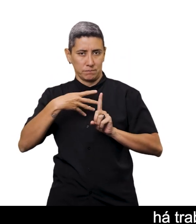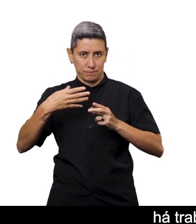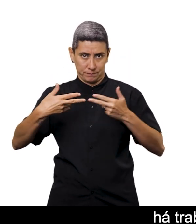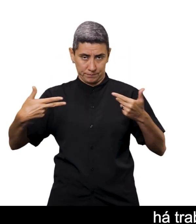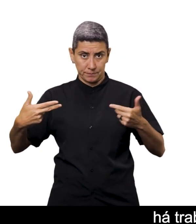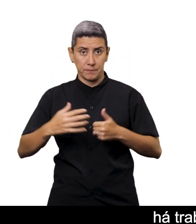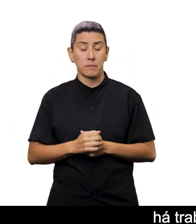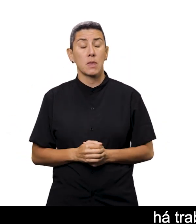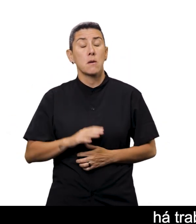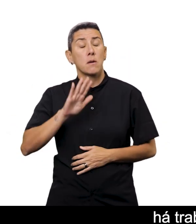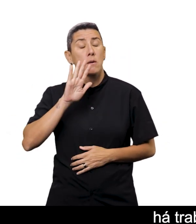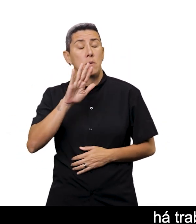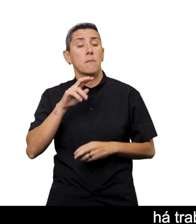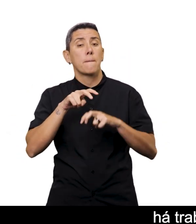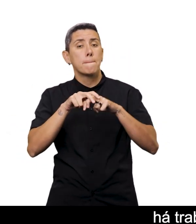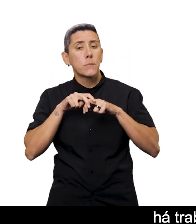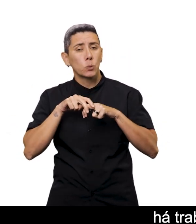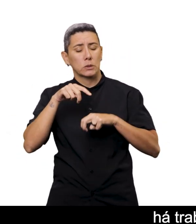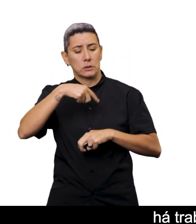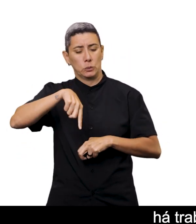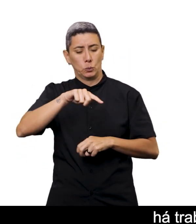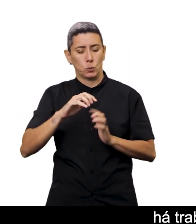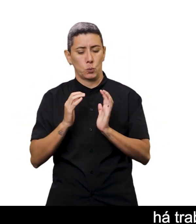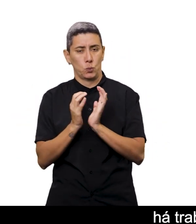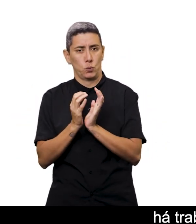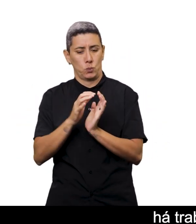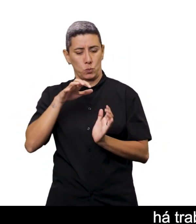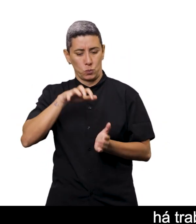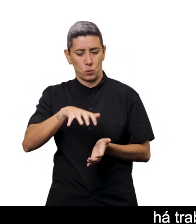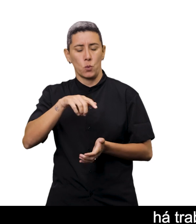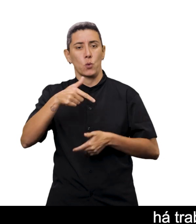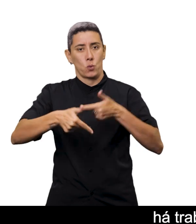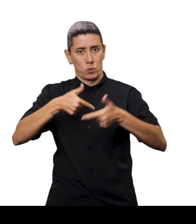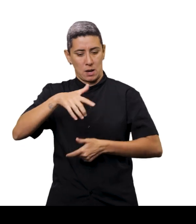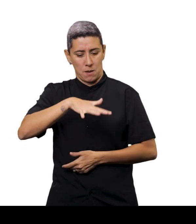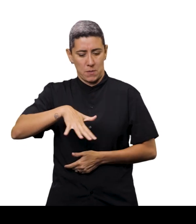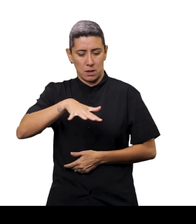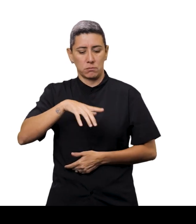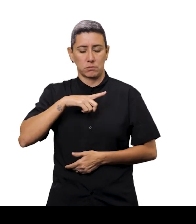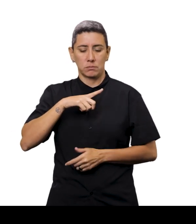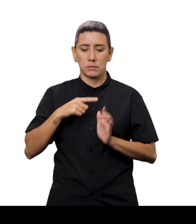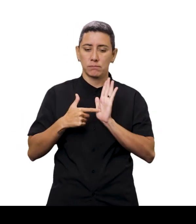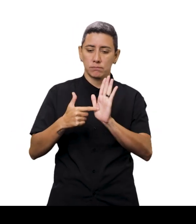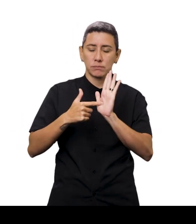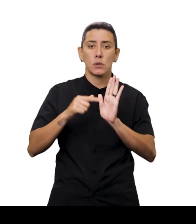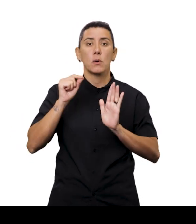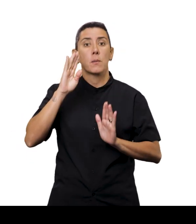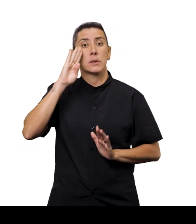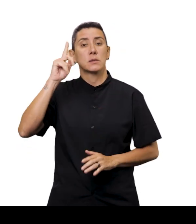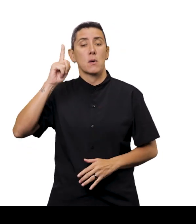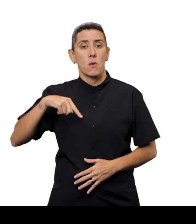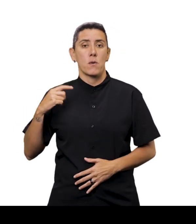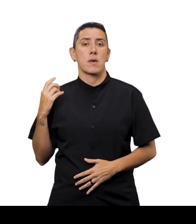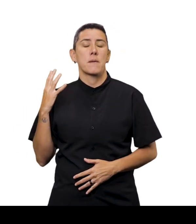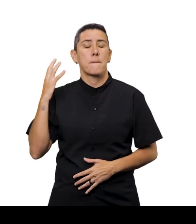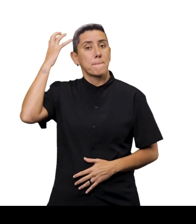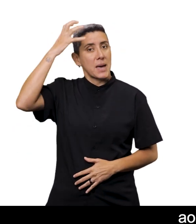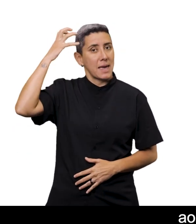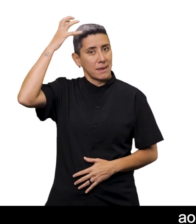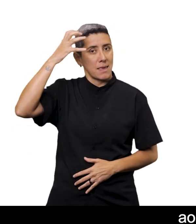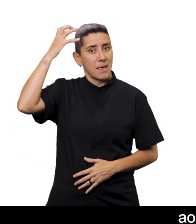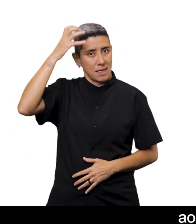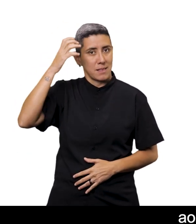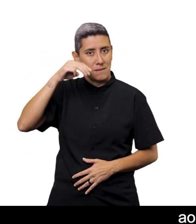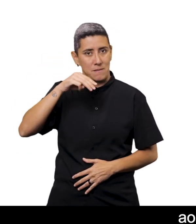que fazem referência à atuação política de Marielle Franco, à fúria travesti de Diana Sakayan,